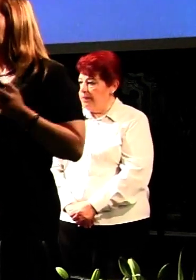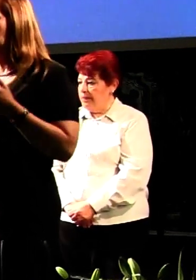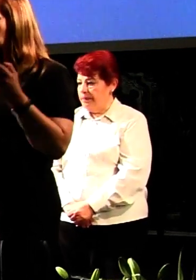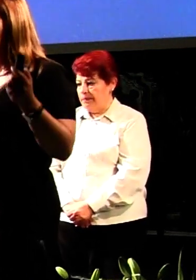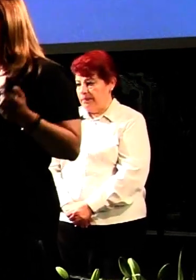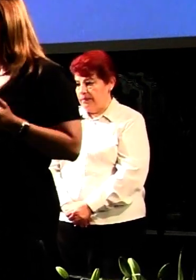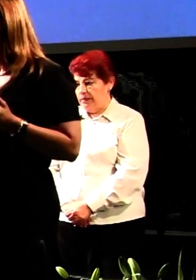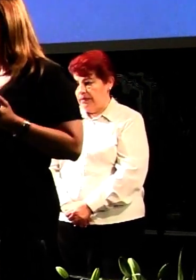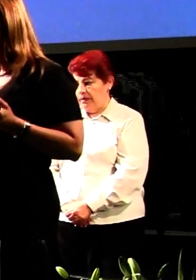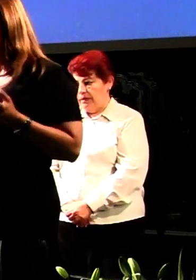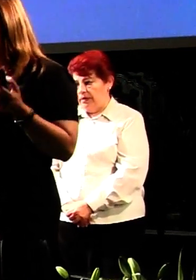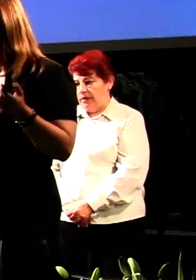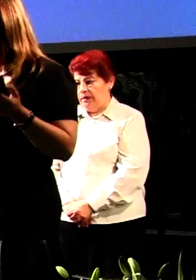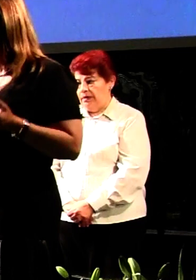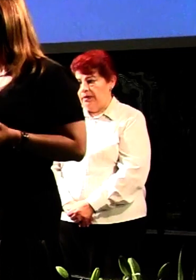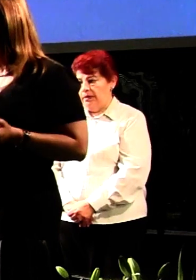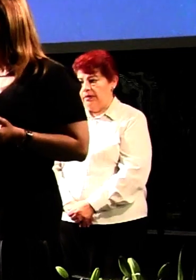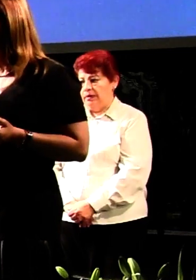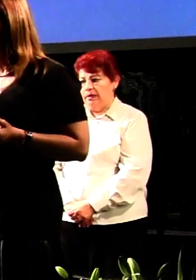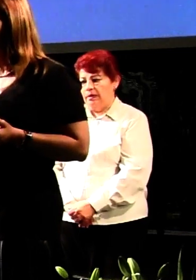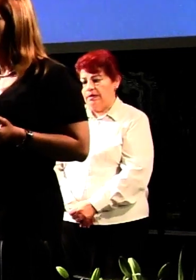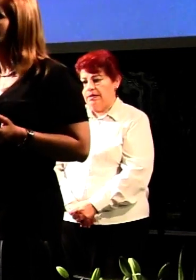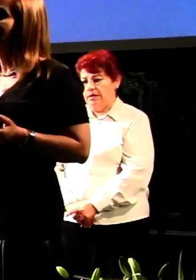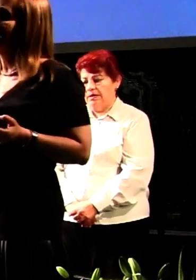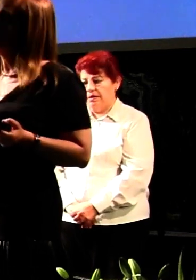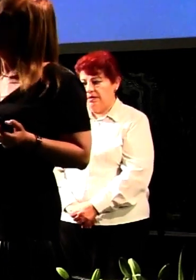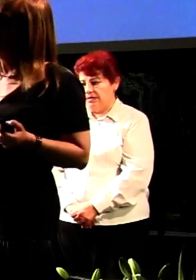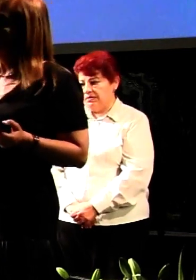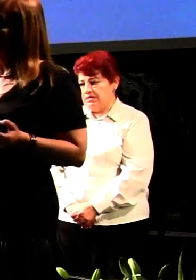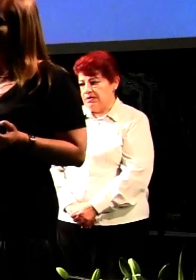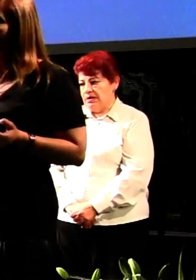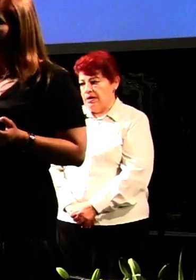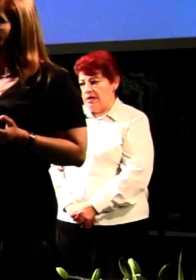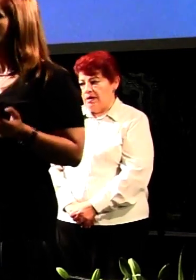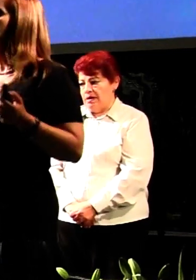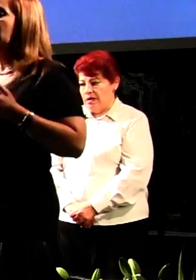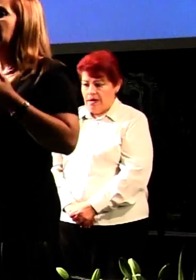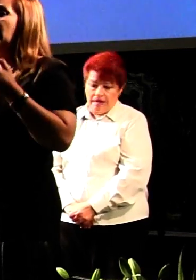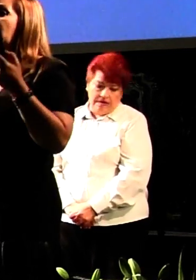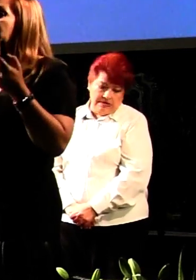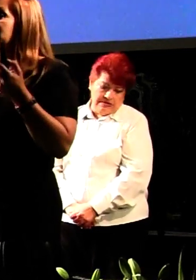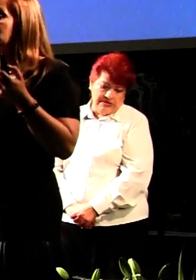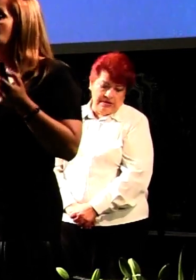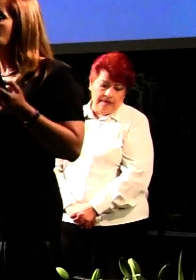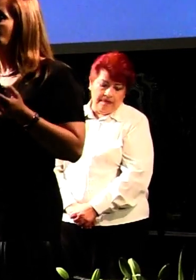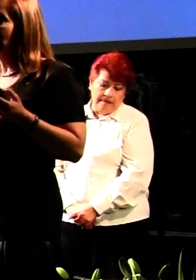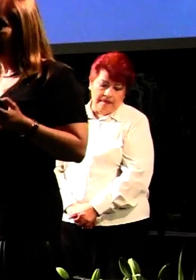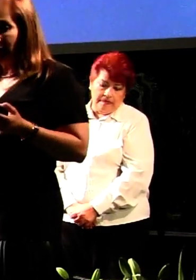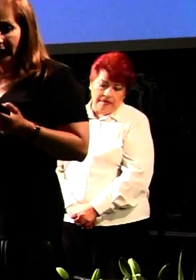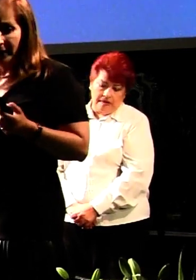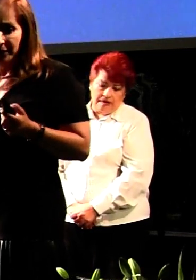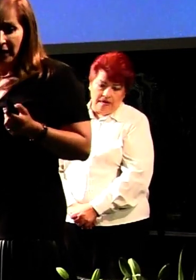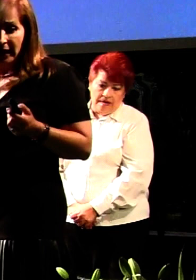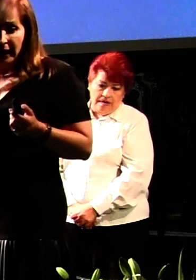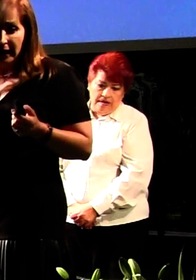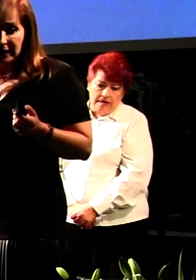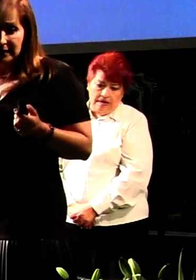puede reunir todas estas, que tiene que ver con los medios y que de alguna forma a veces no se da la